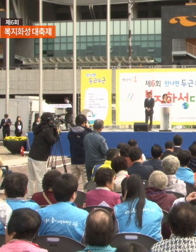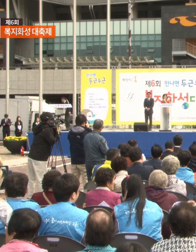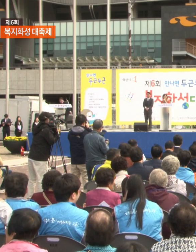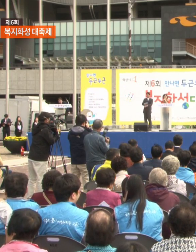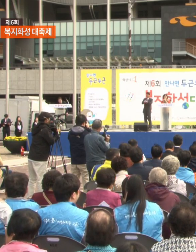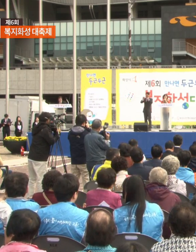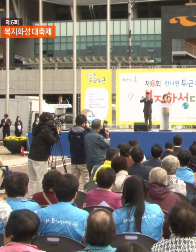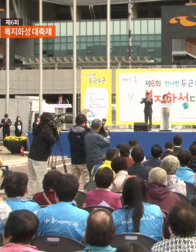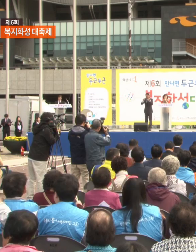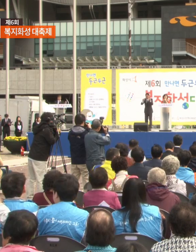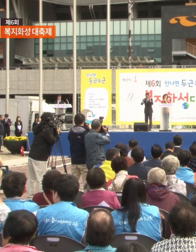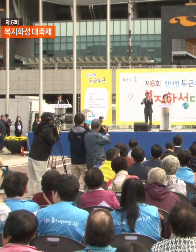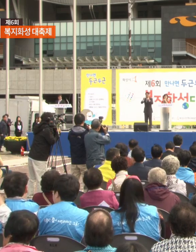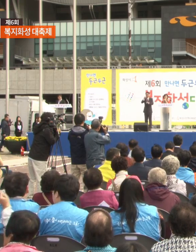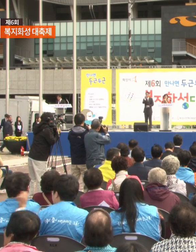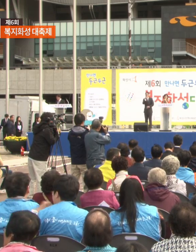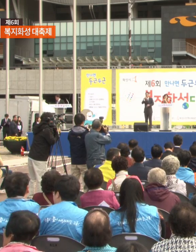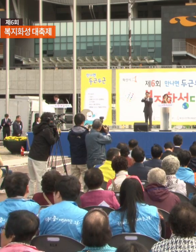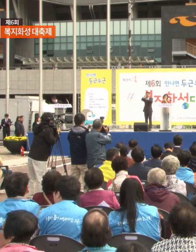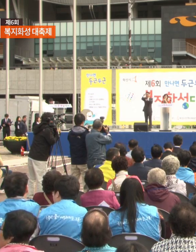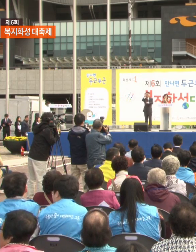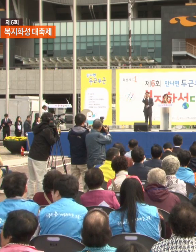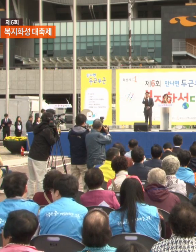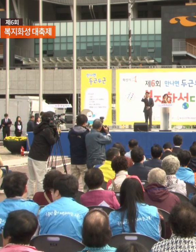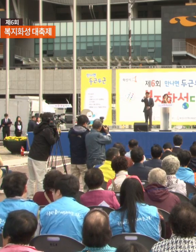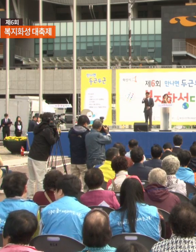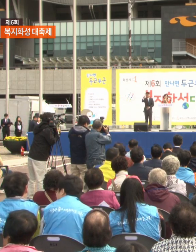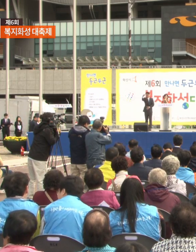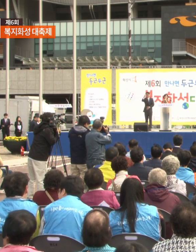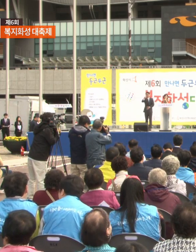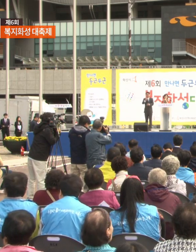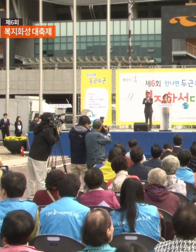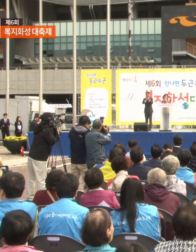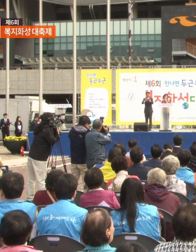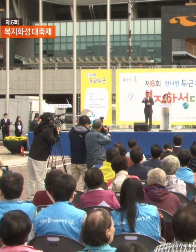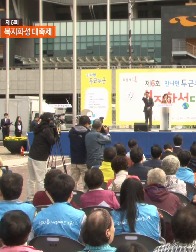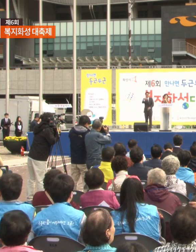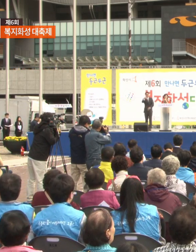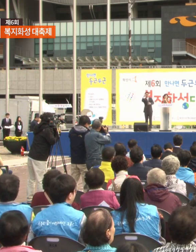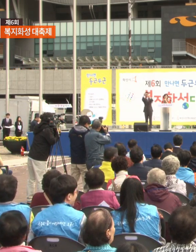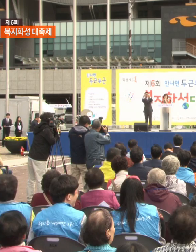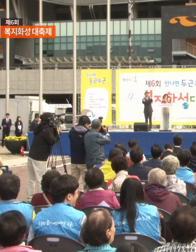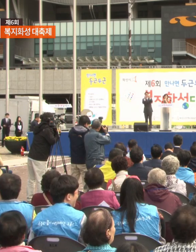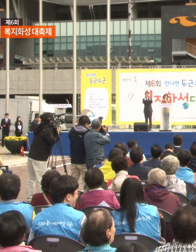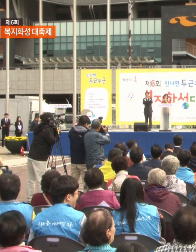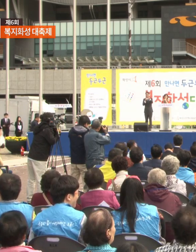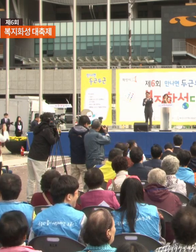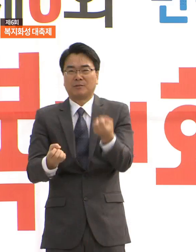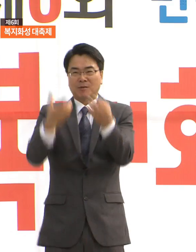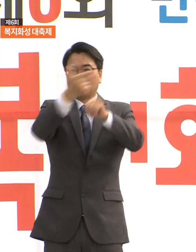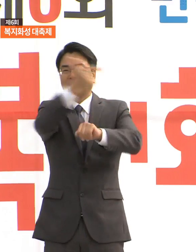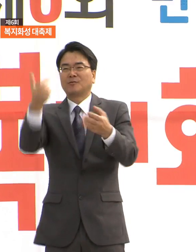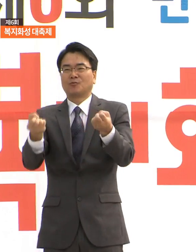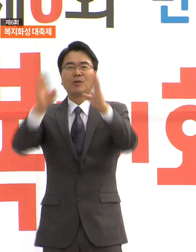네, 안녕하세요. 예, 복지국장 오순혁입니다. 오늘 제6회 복지화성 대축제를 개최하게 된 것을